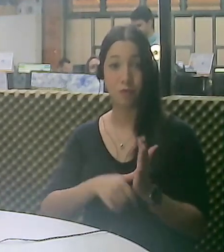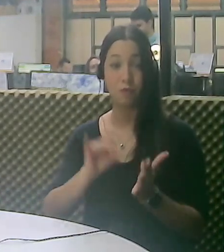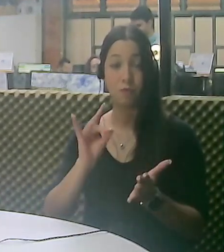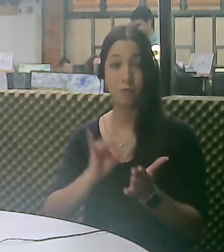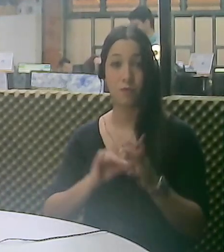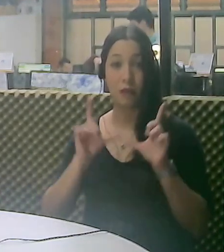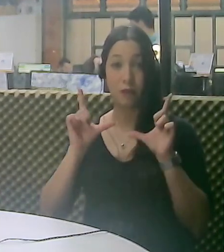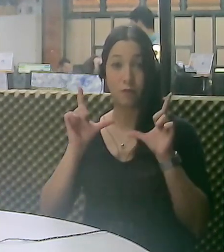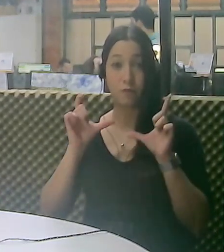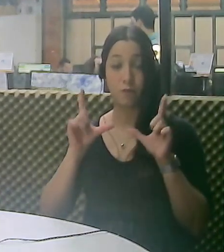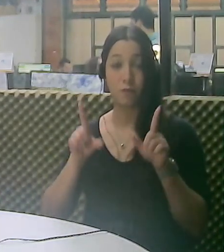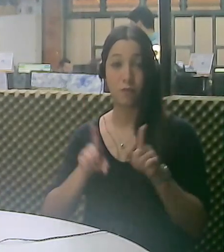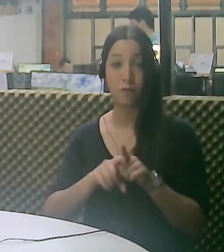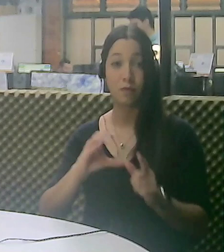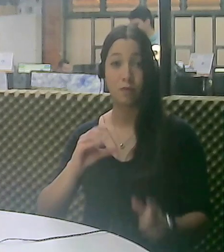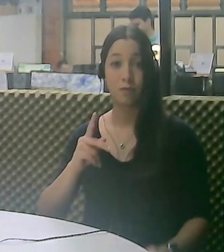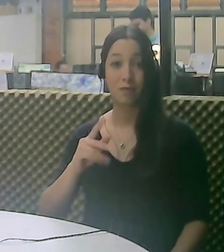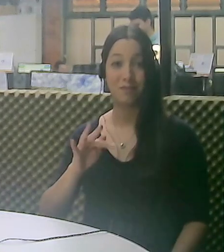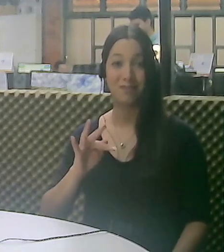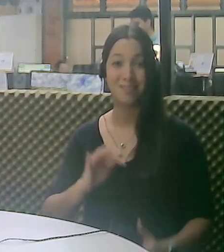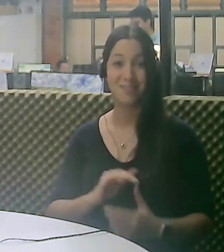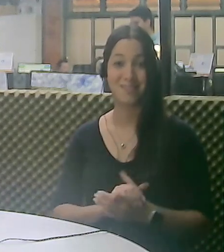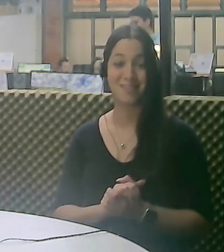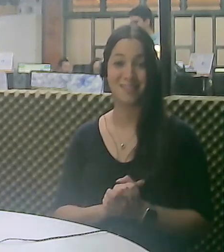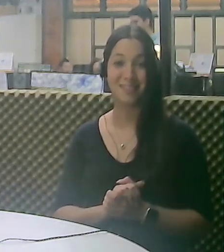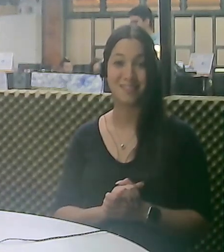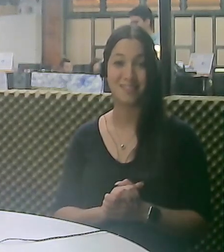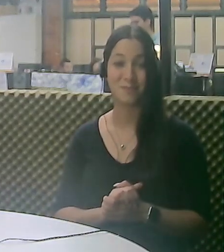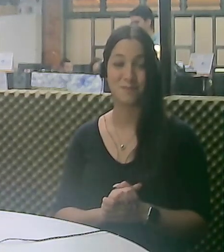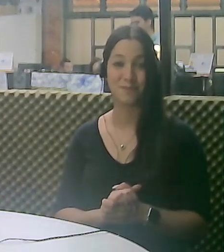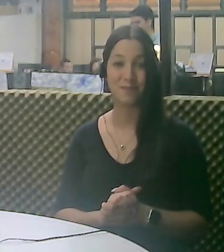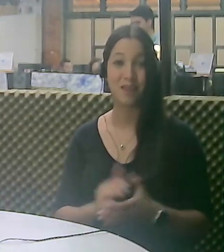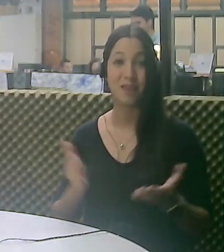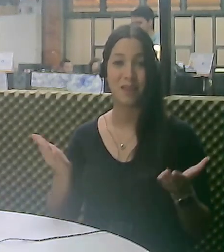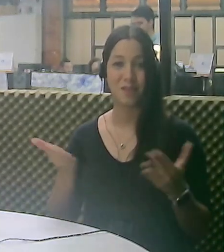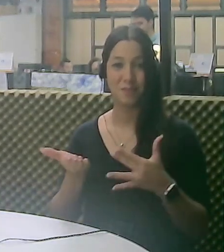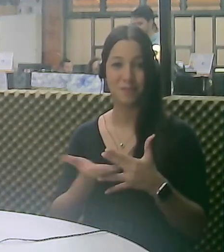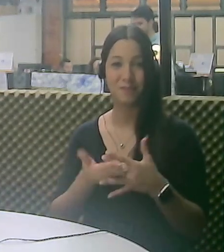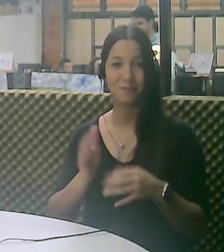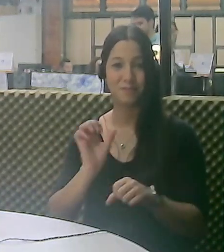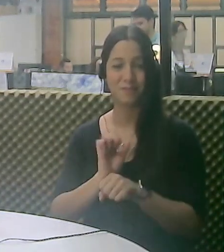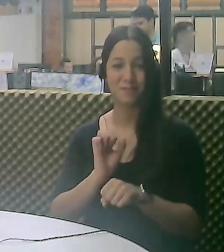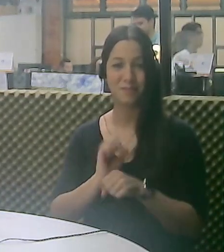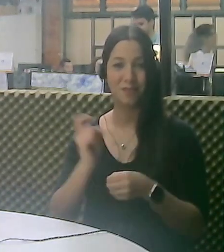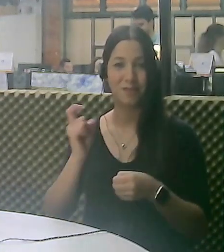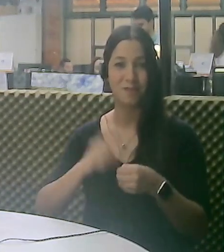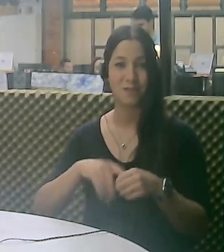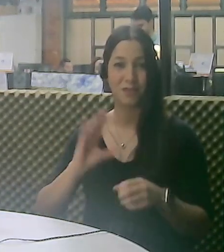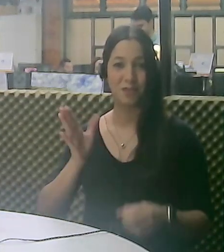oficial com foto e CPF. Agora